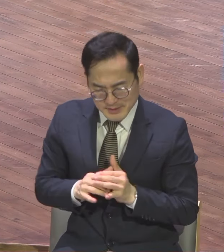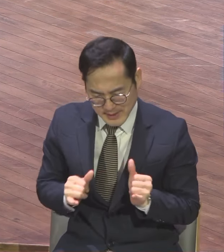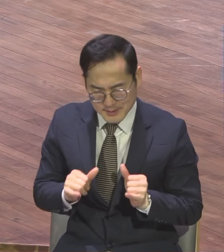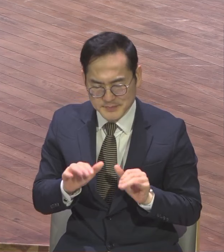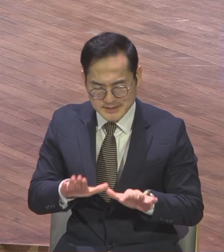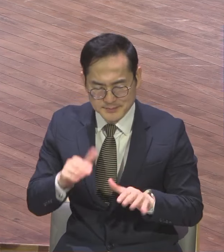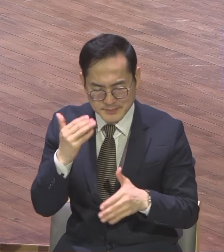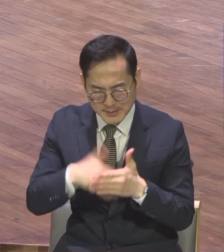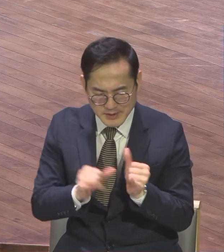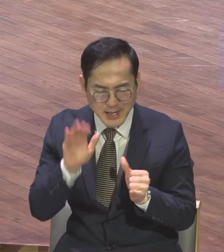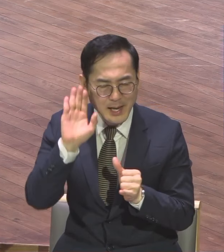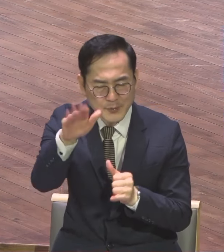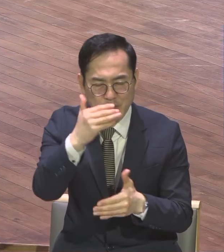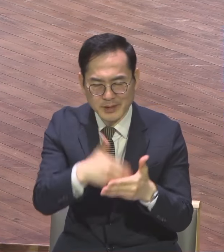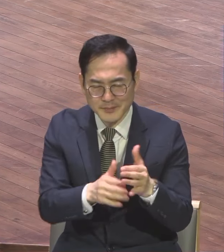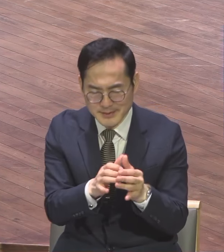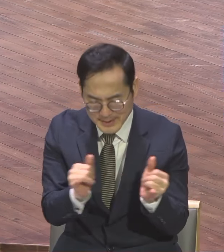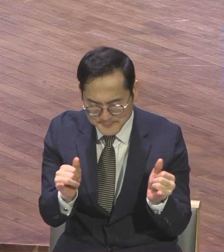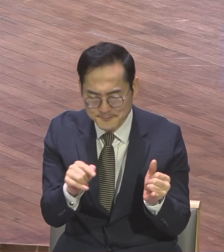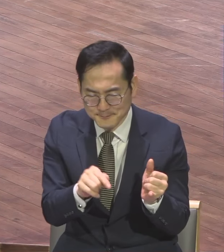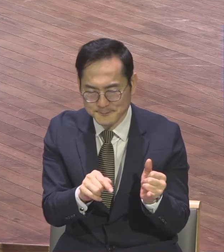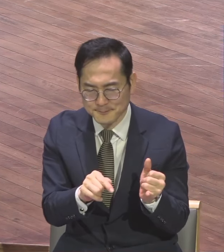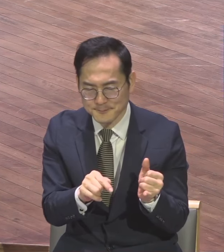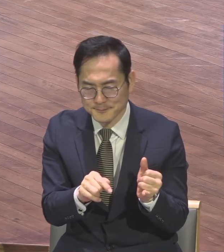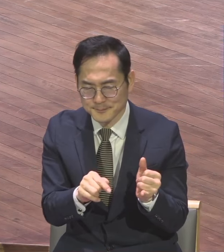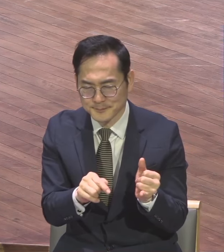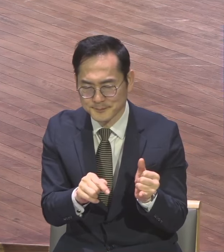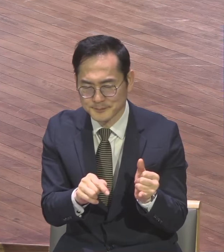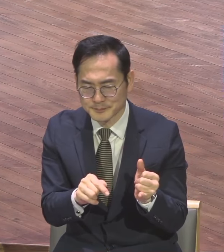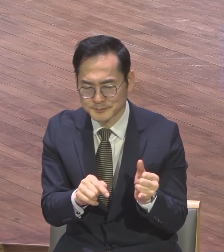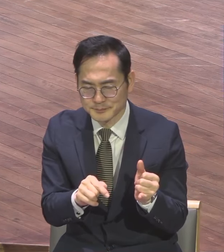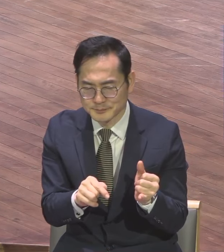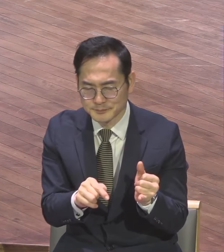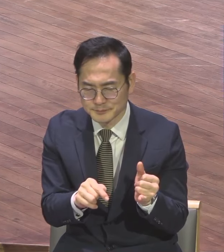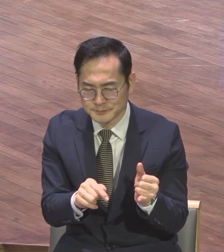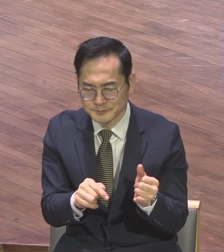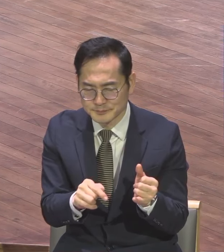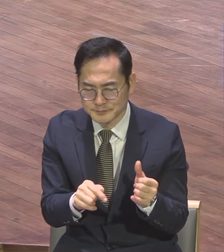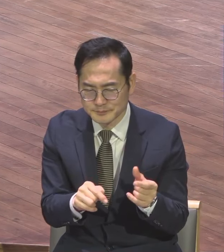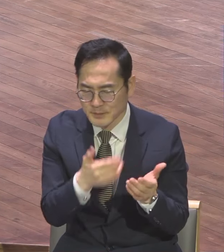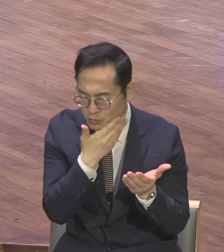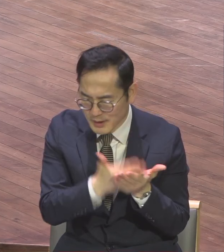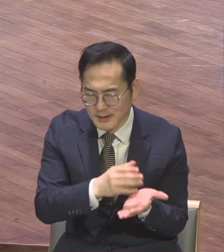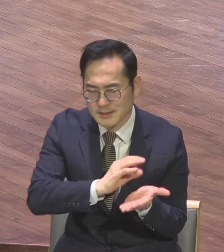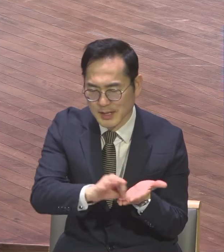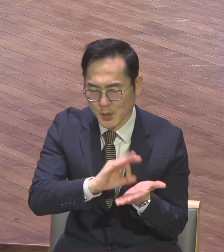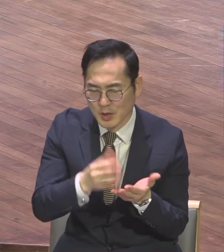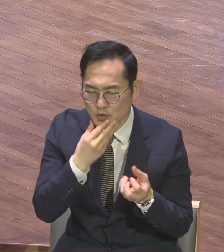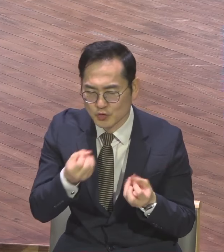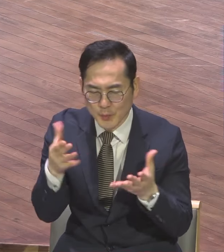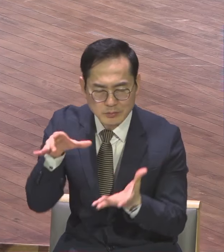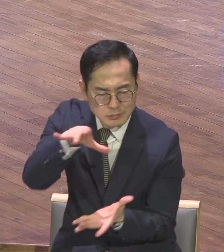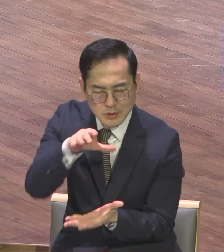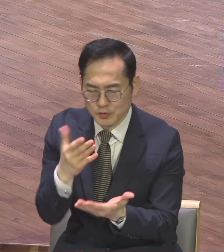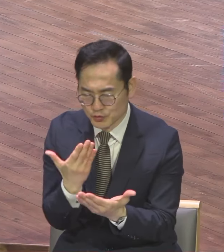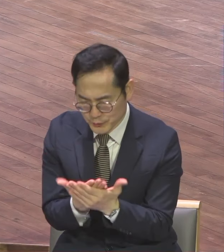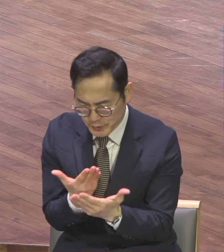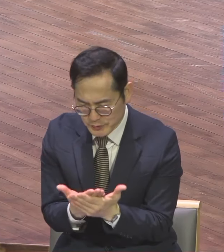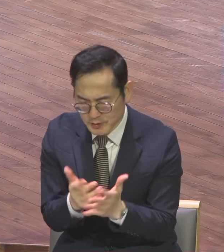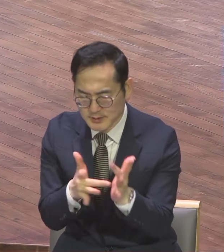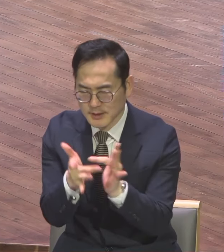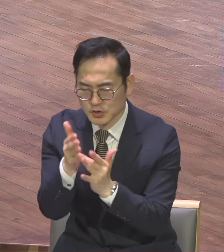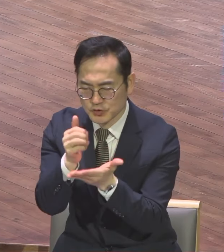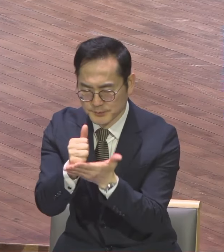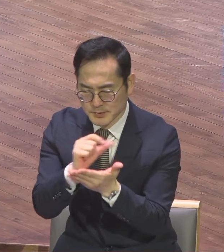하나님께서 이 시대에 사용하는 하나님 시대적인 인물로 우리 자녀들을 축복하여 주옵소서.